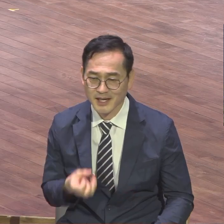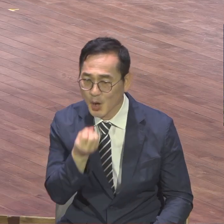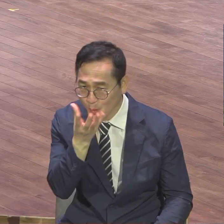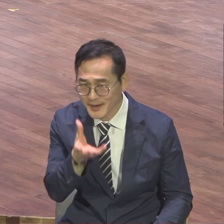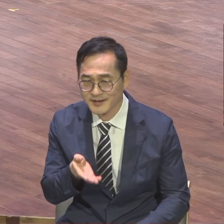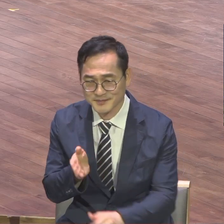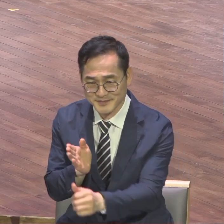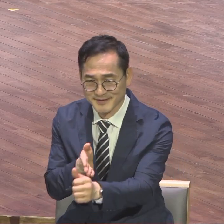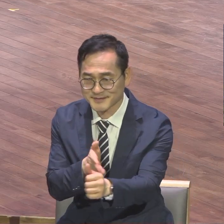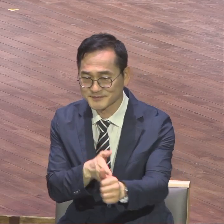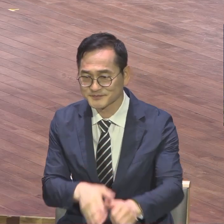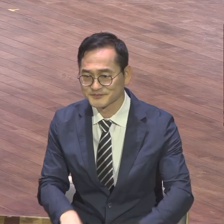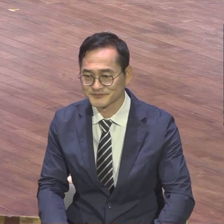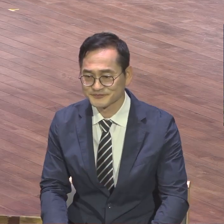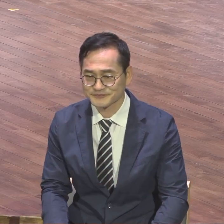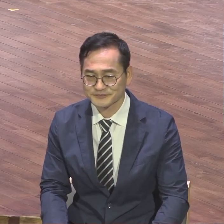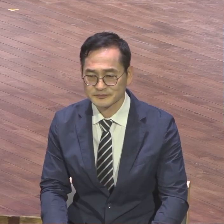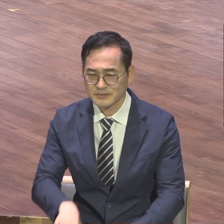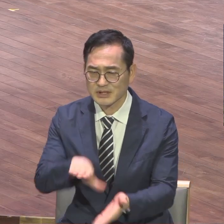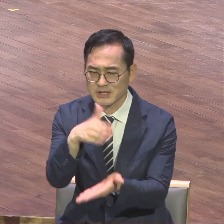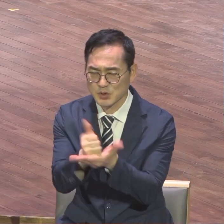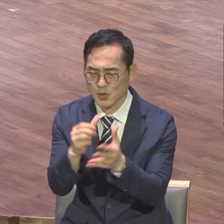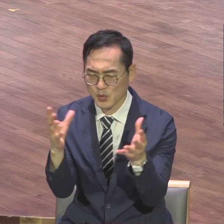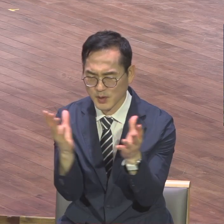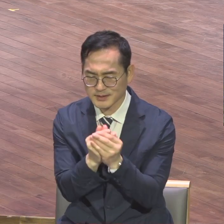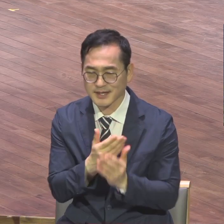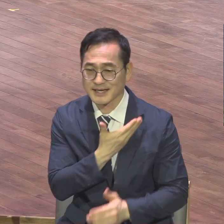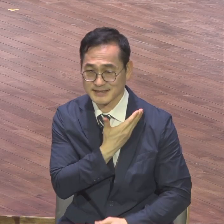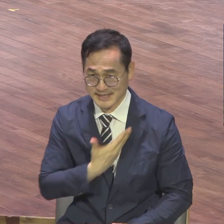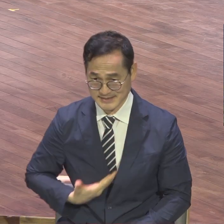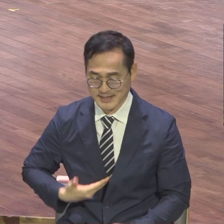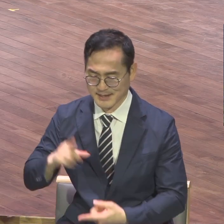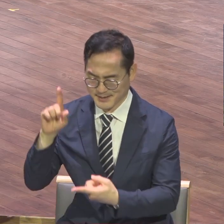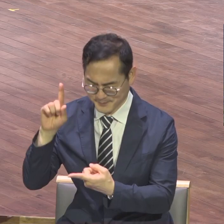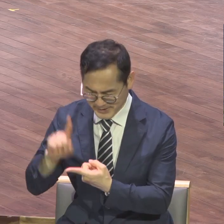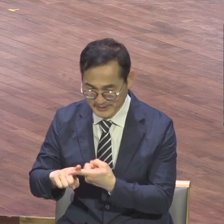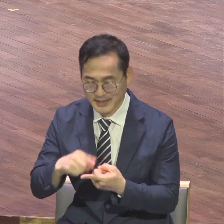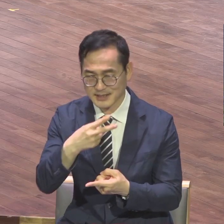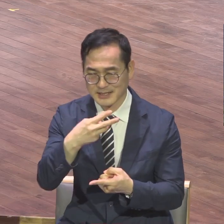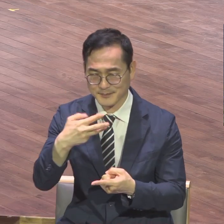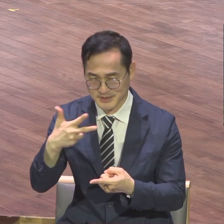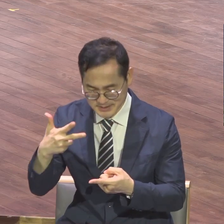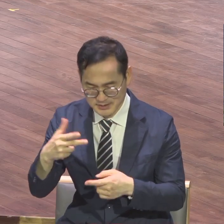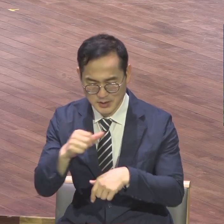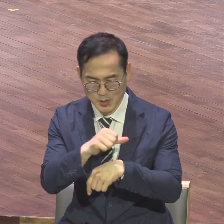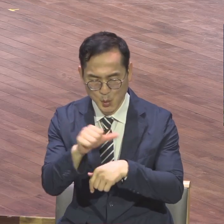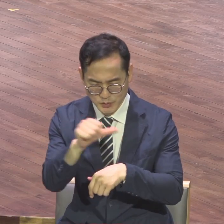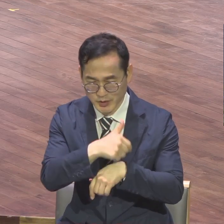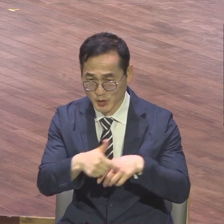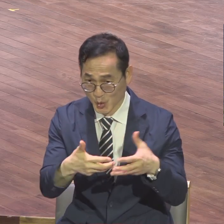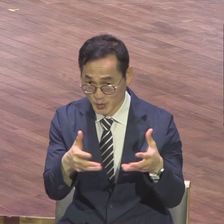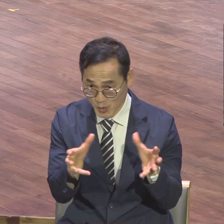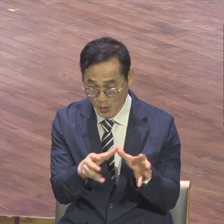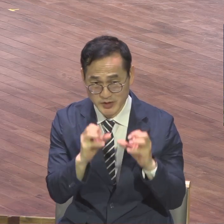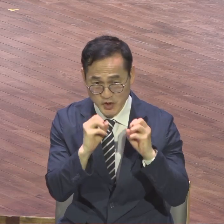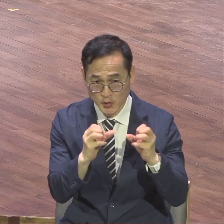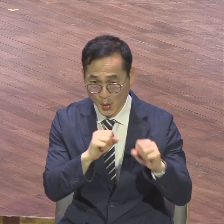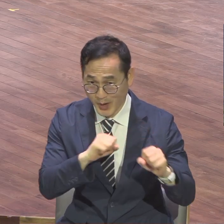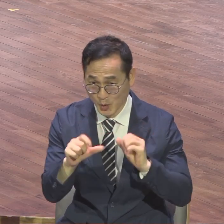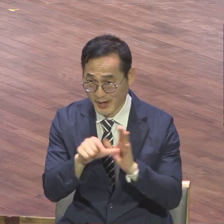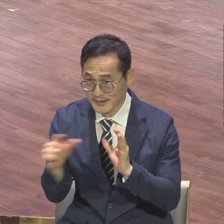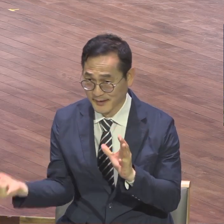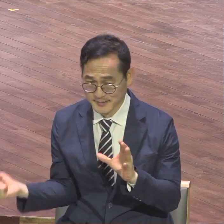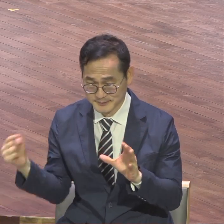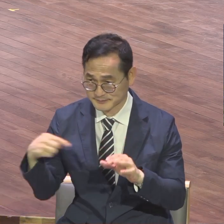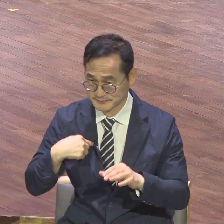우리 영계 모든 성도들 그리스도의 절대 제자로서 이 시대 237나라 5천년 살리는 선교 여정에 정말